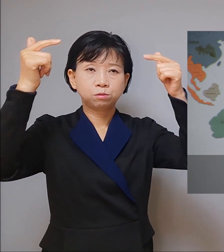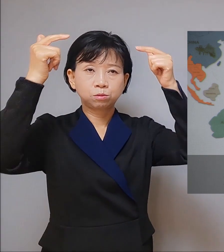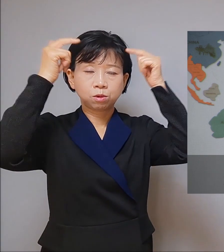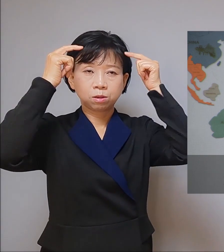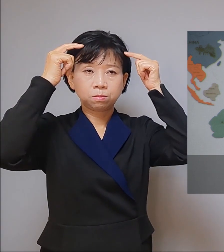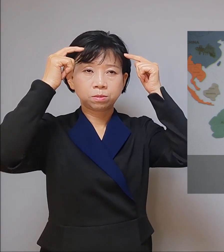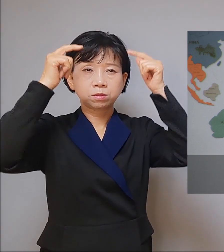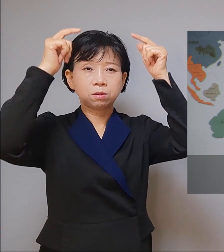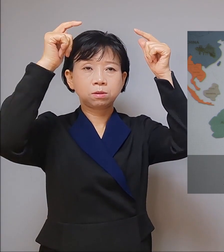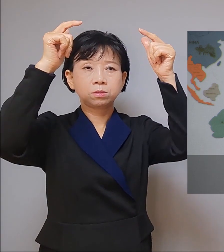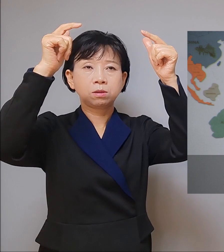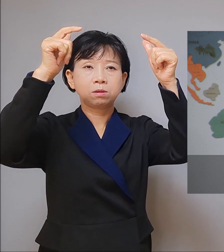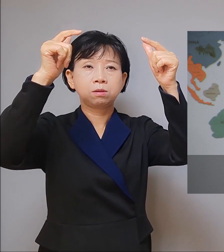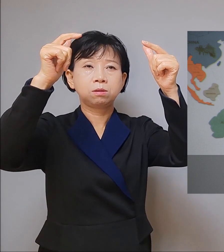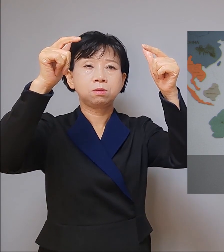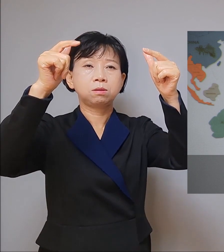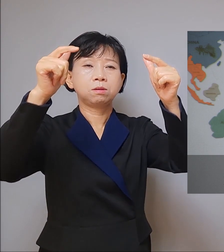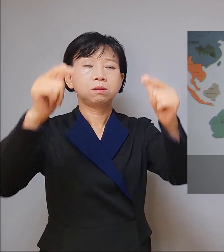멸류관